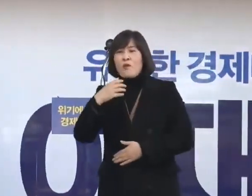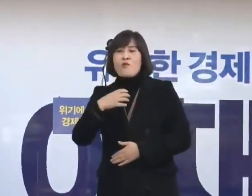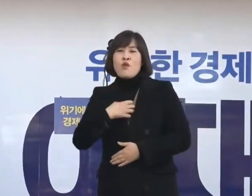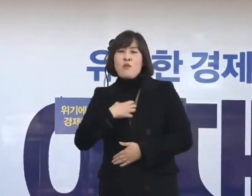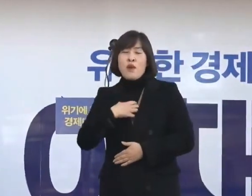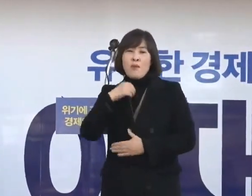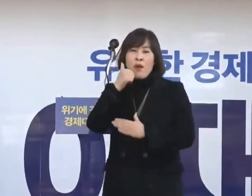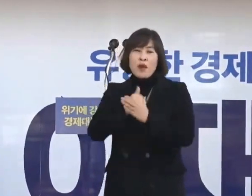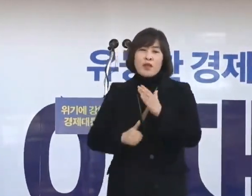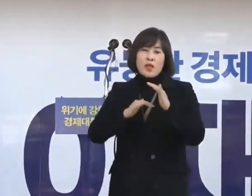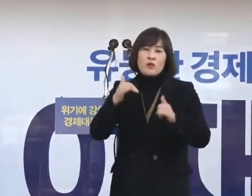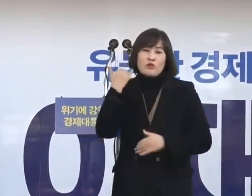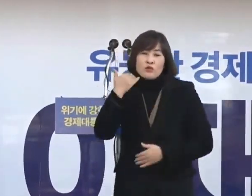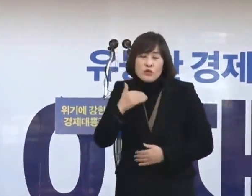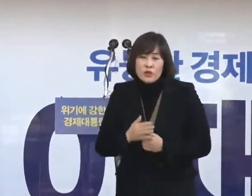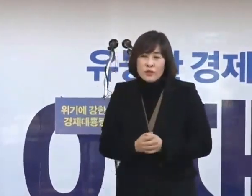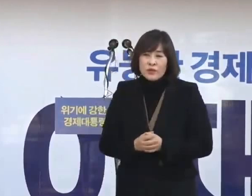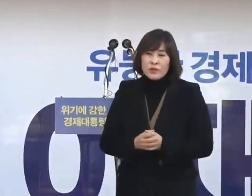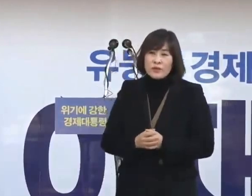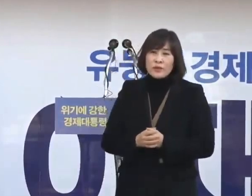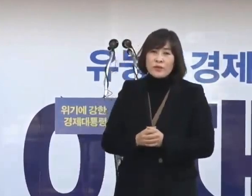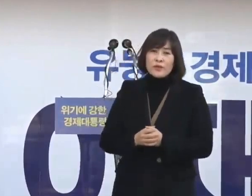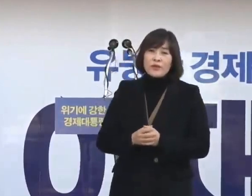위협에 빠뜨린 사람이 있었습니다, 여러분.